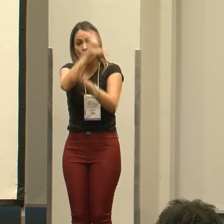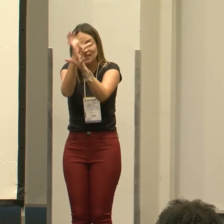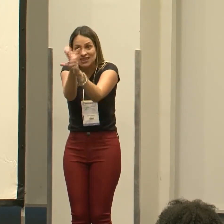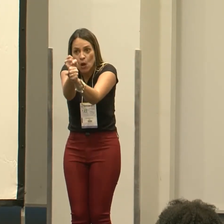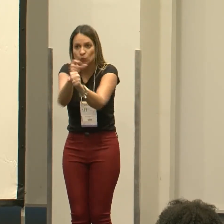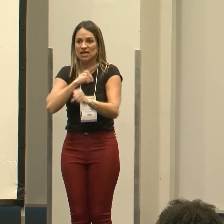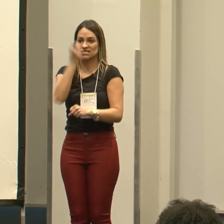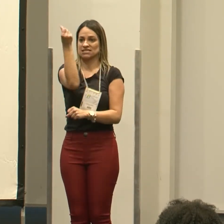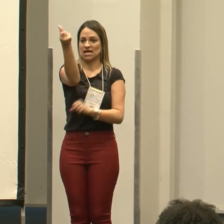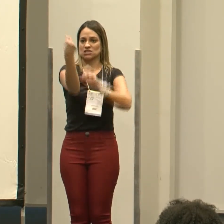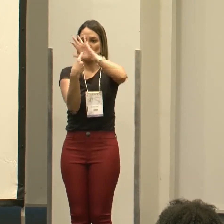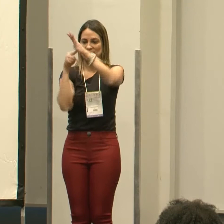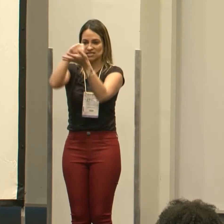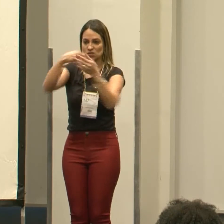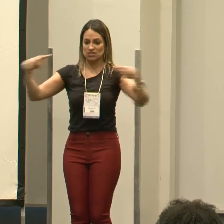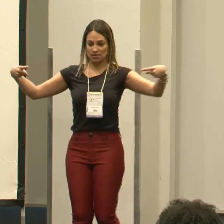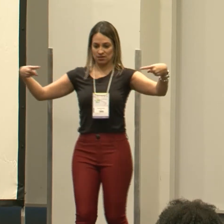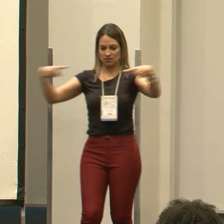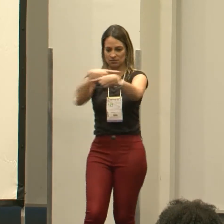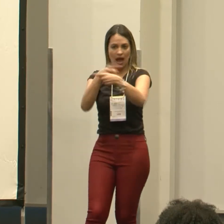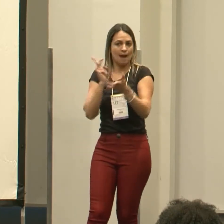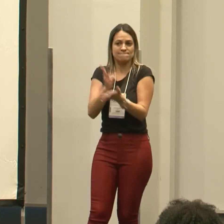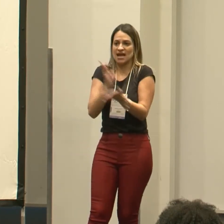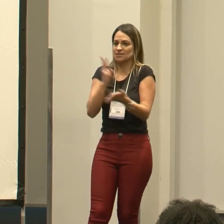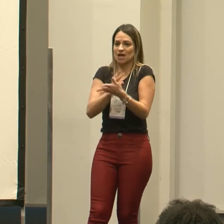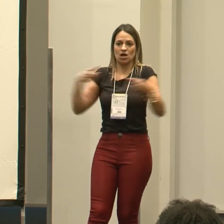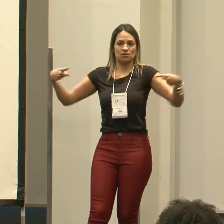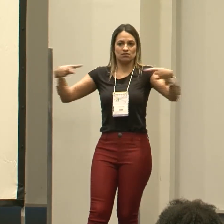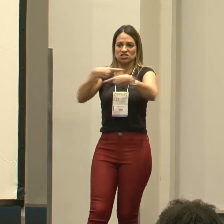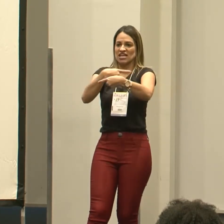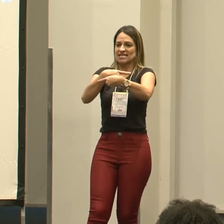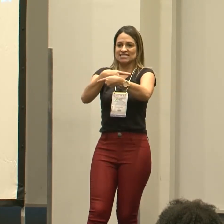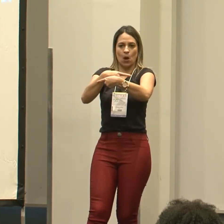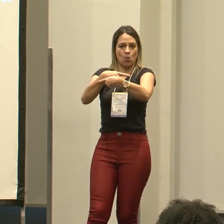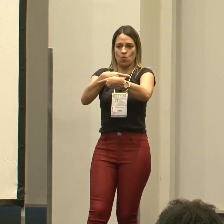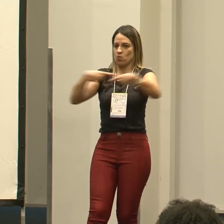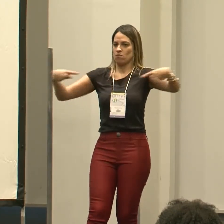direção. Então, no total, são 6 orientações.